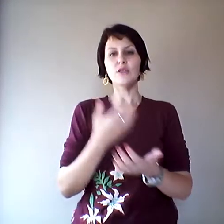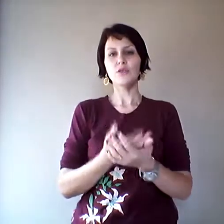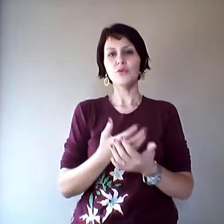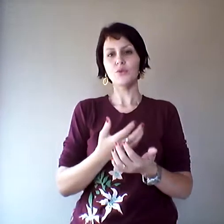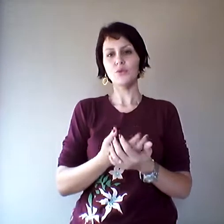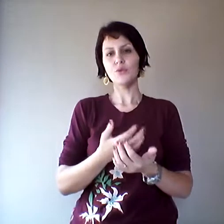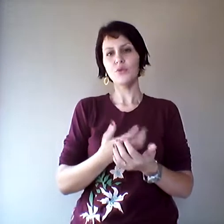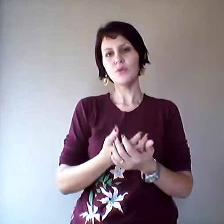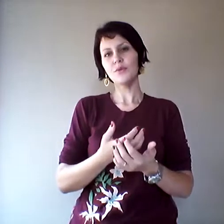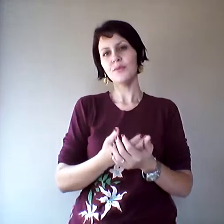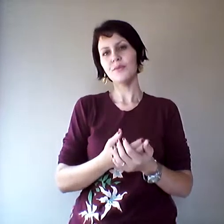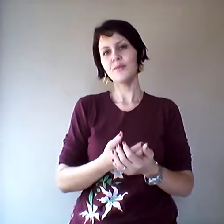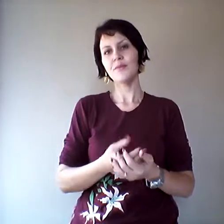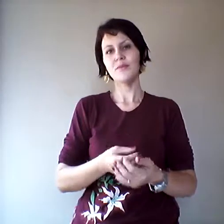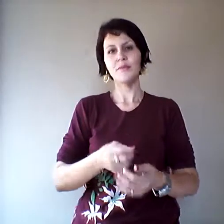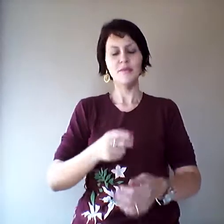Estudo